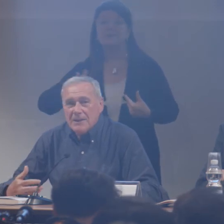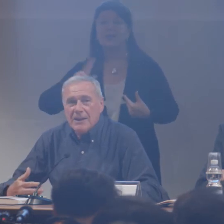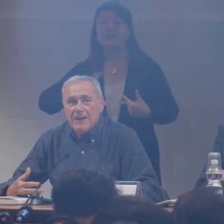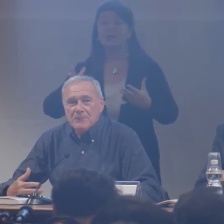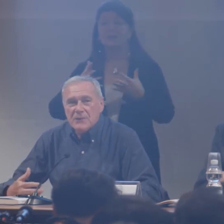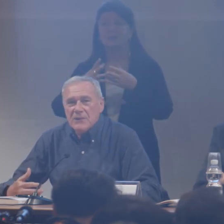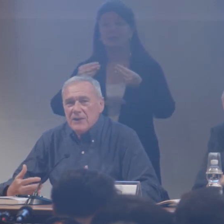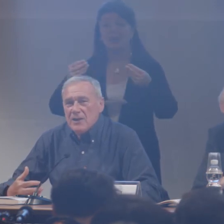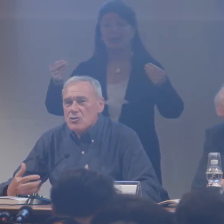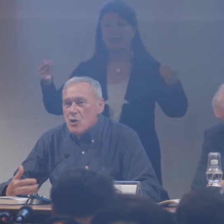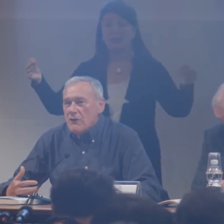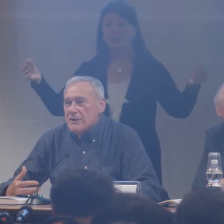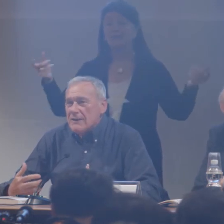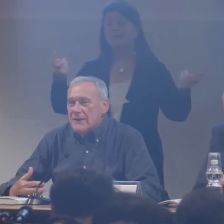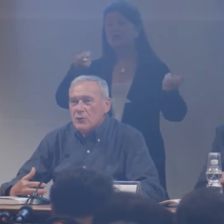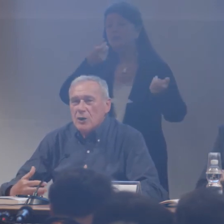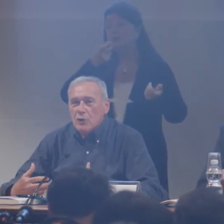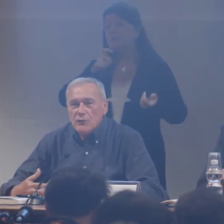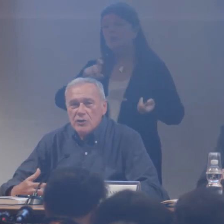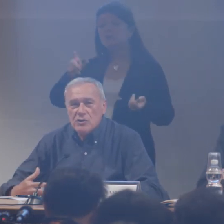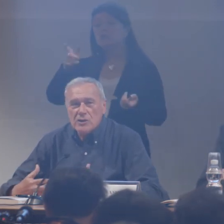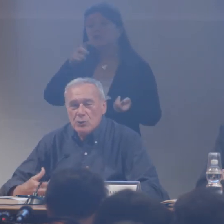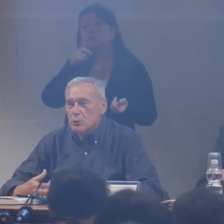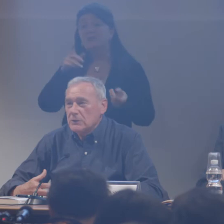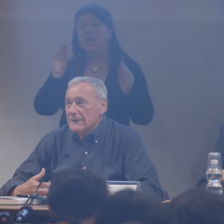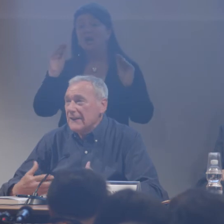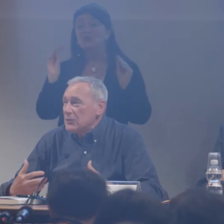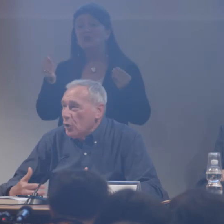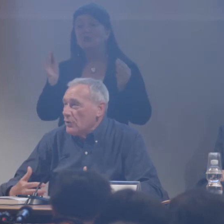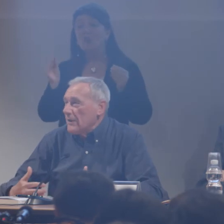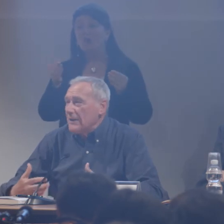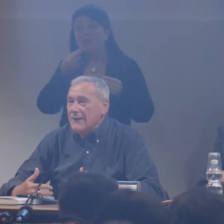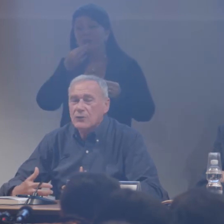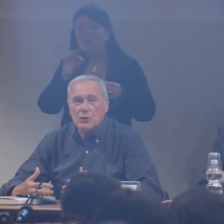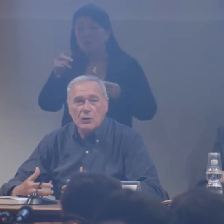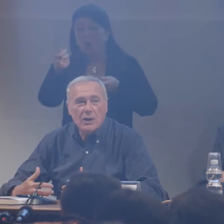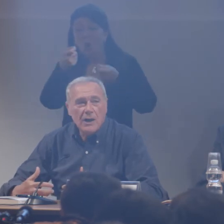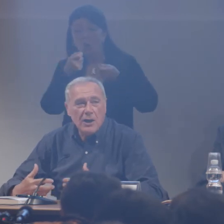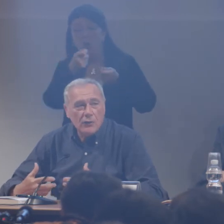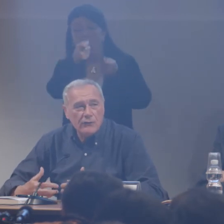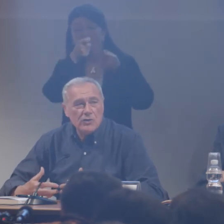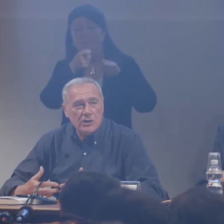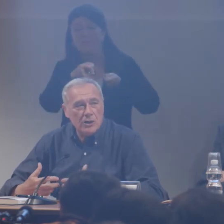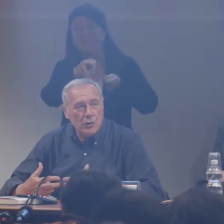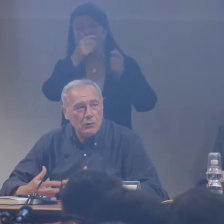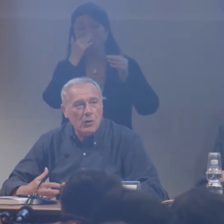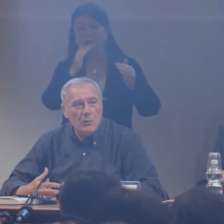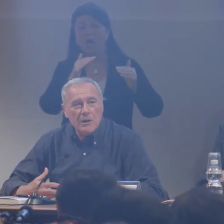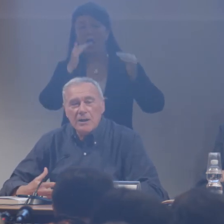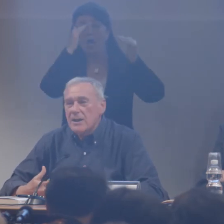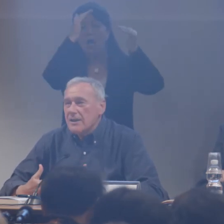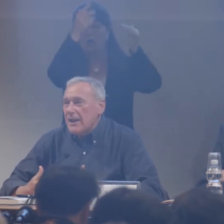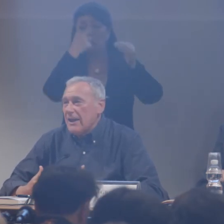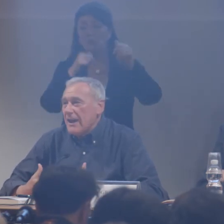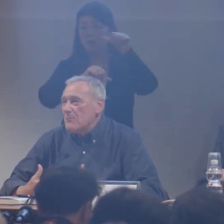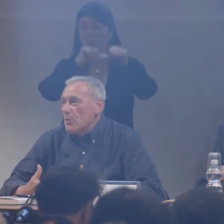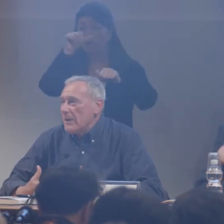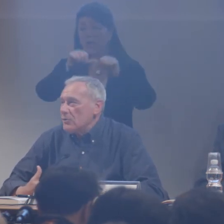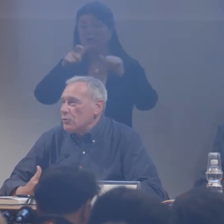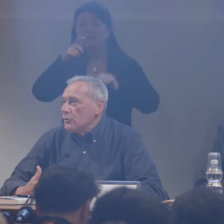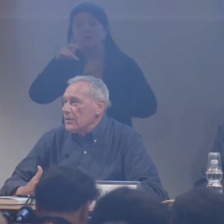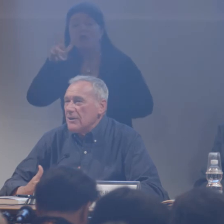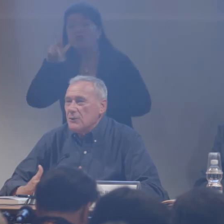tanta speranza, perché se i giovani riescono a convincere gli adulti, se le donne riescono a convincere i loro uomini che è